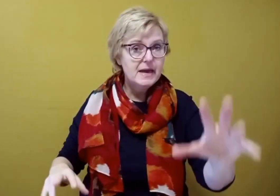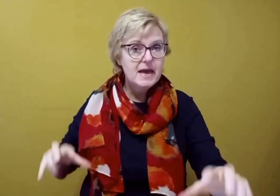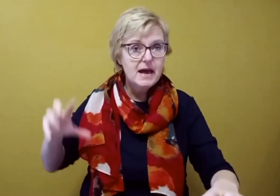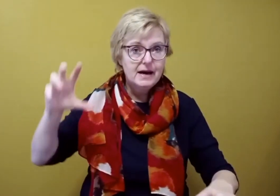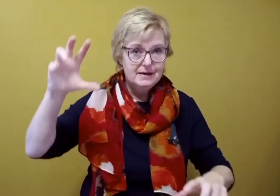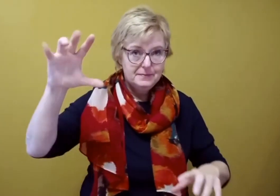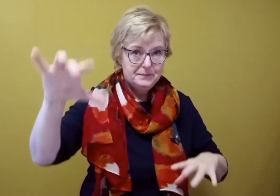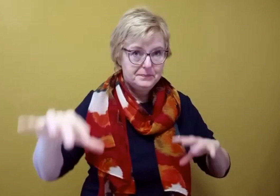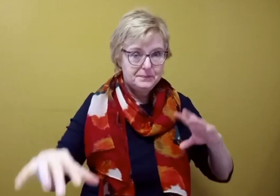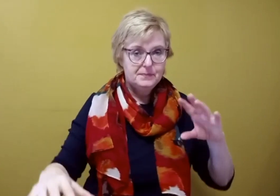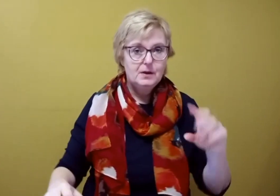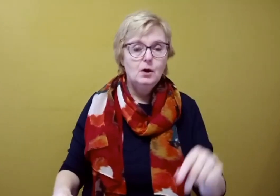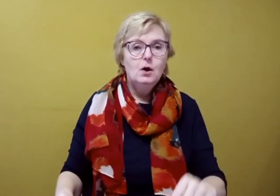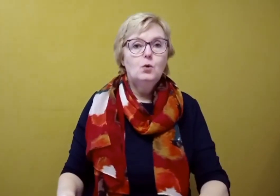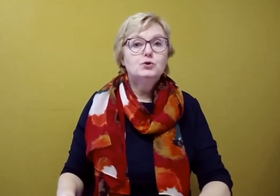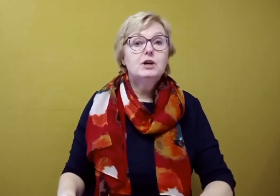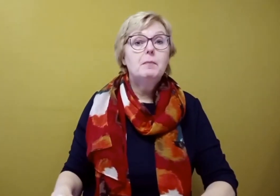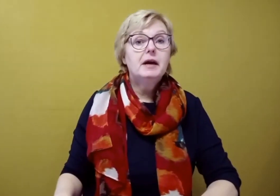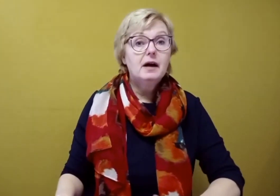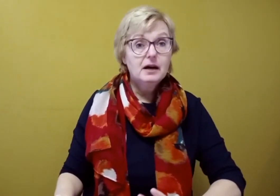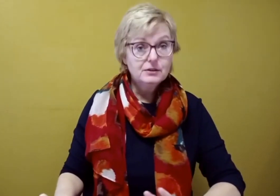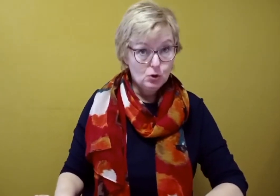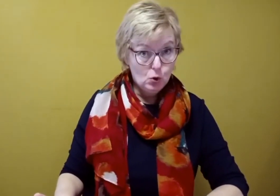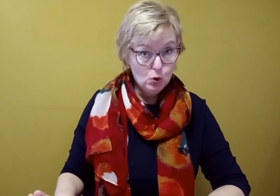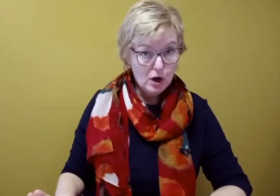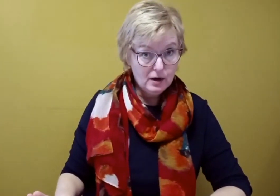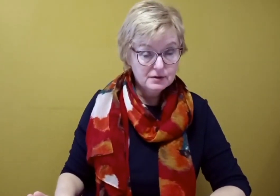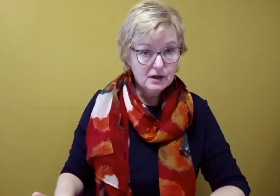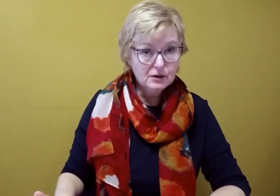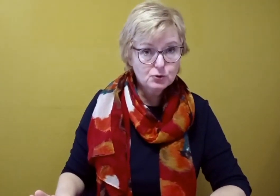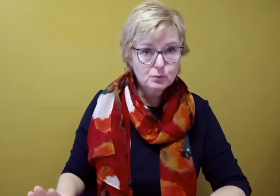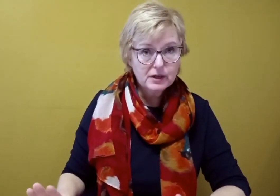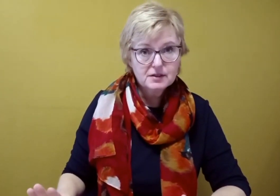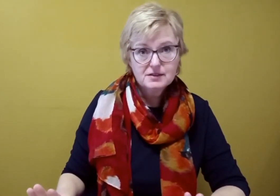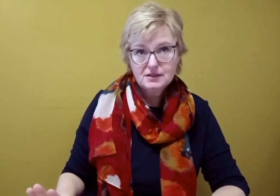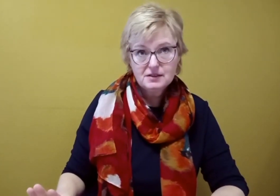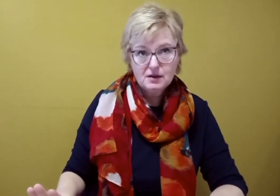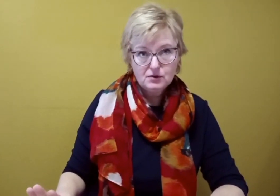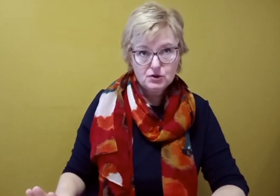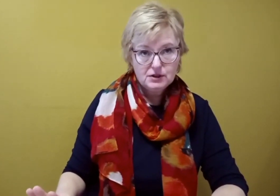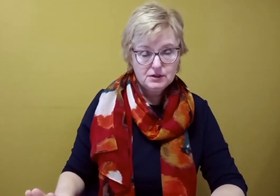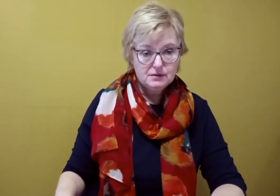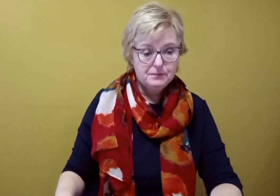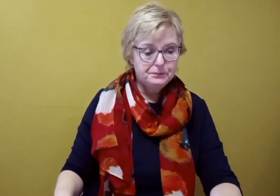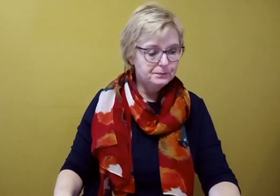Bär. Und der Bär hat Hunger. Darum geht es in dieser Geschichte.